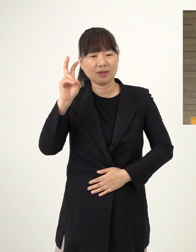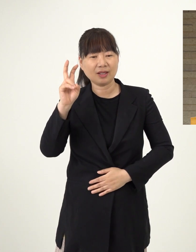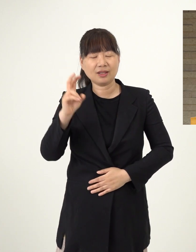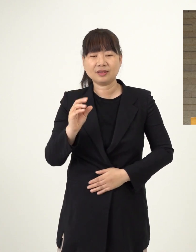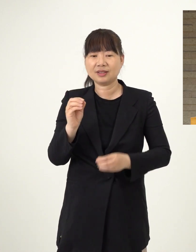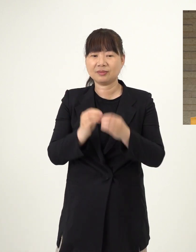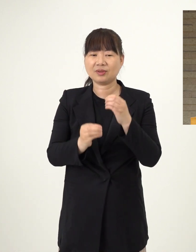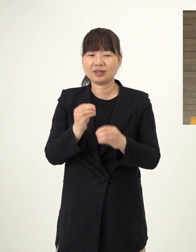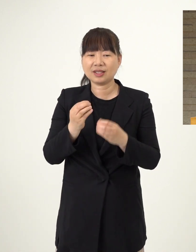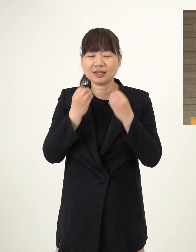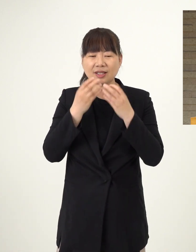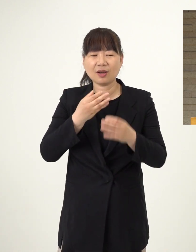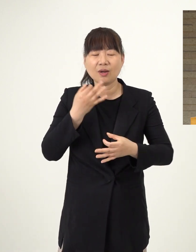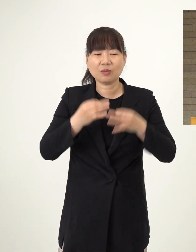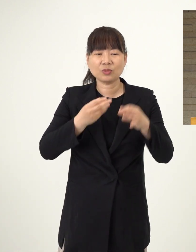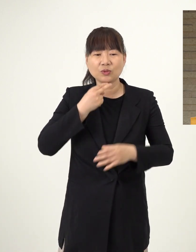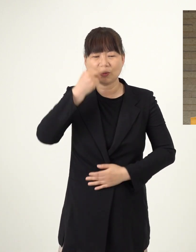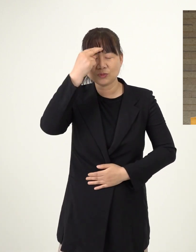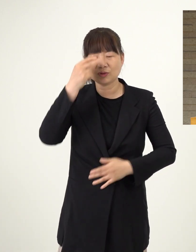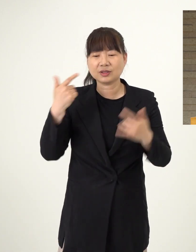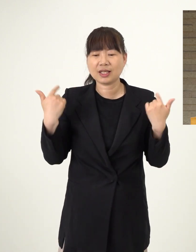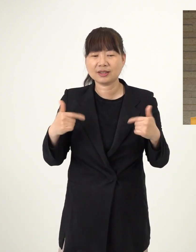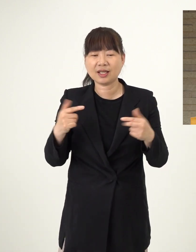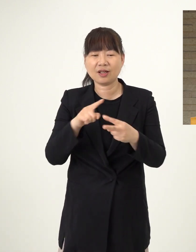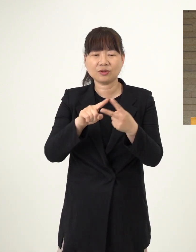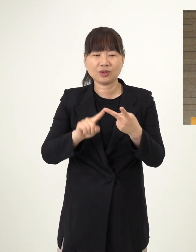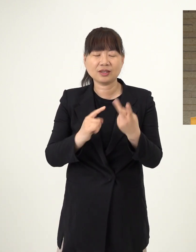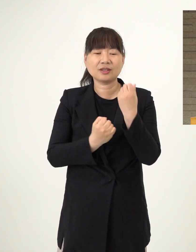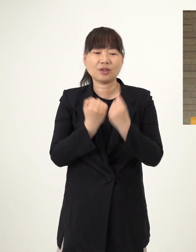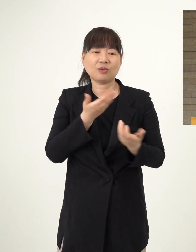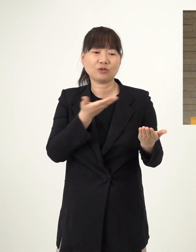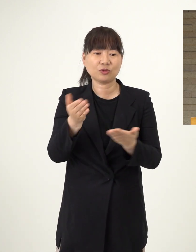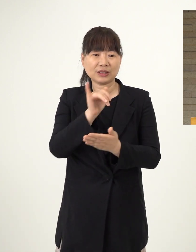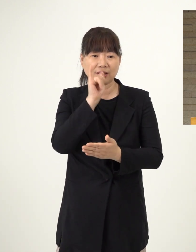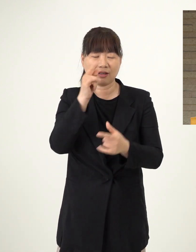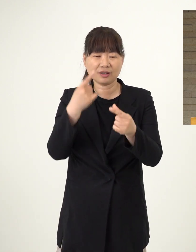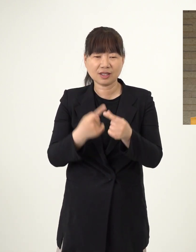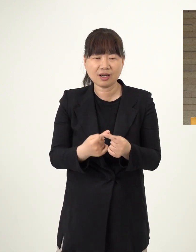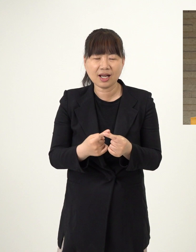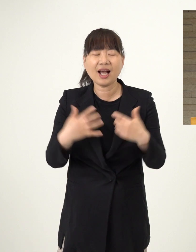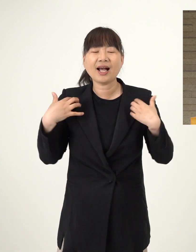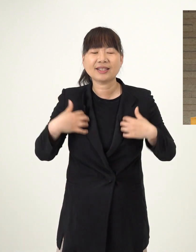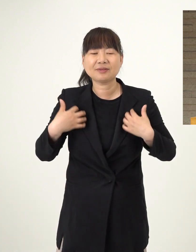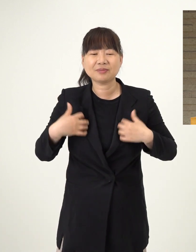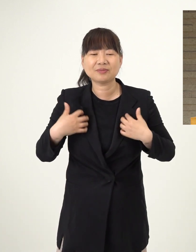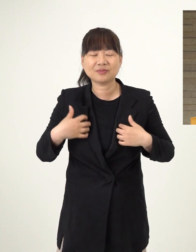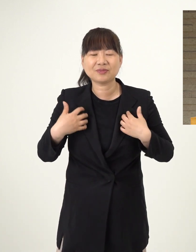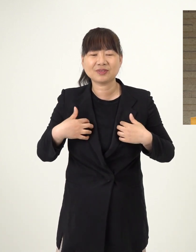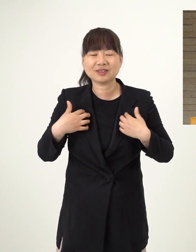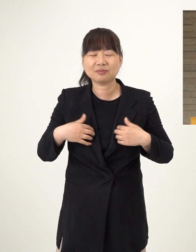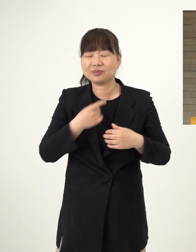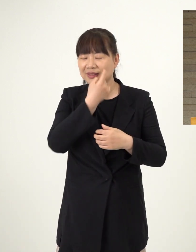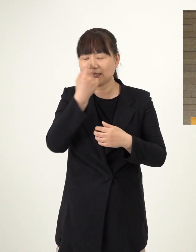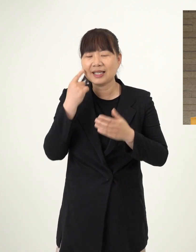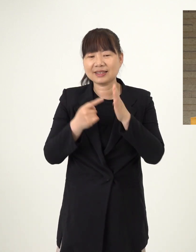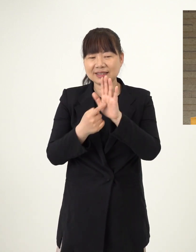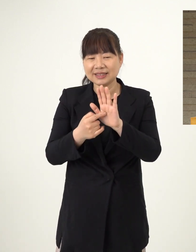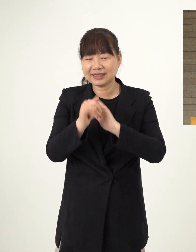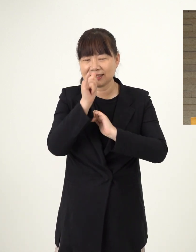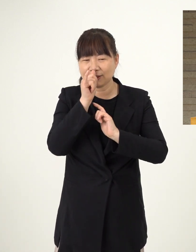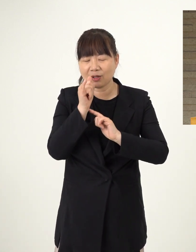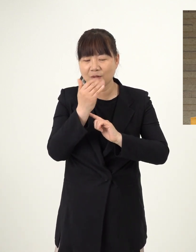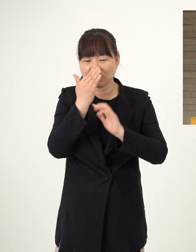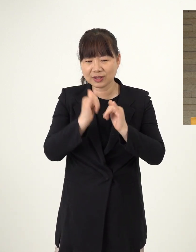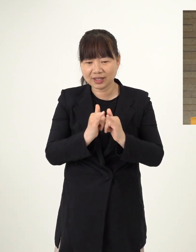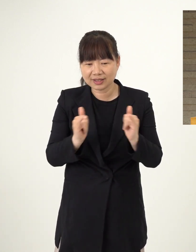시편의 이 새 포도주는 항상 두 가지를 설명합니다. 첫째가 기쁨이고 기쁨의 상징이에요.